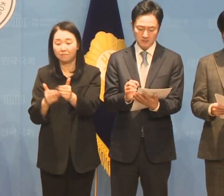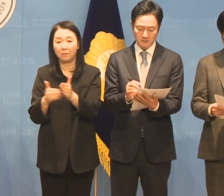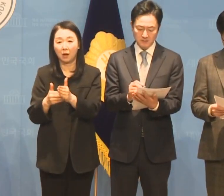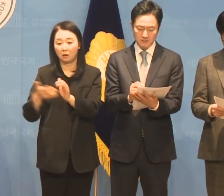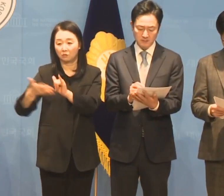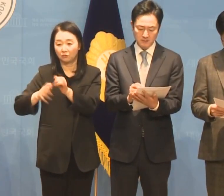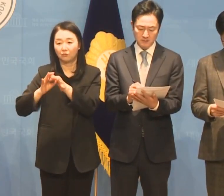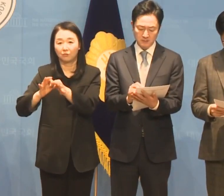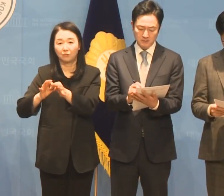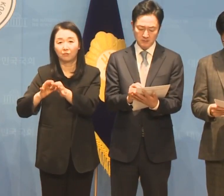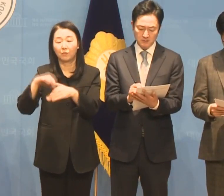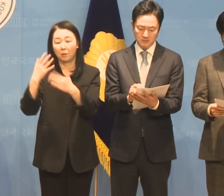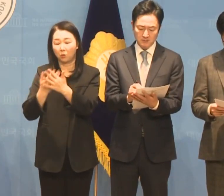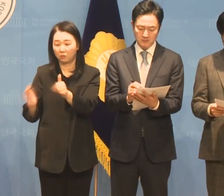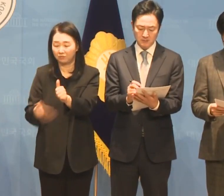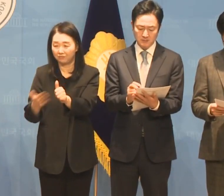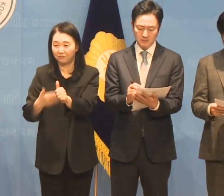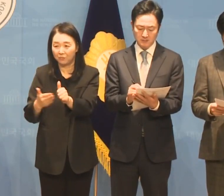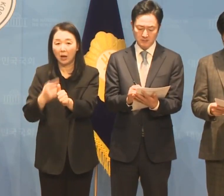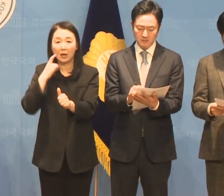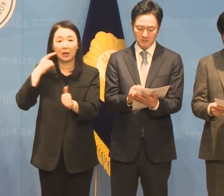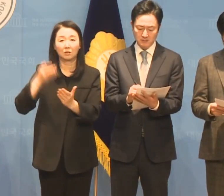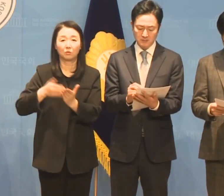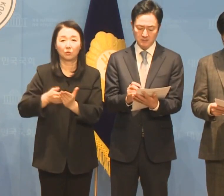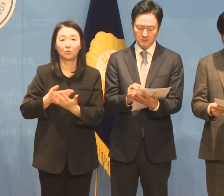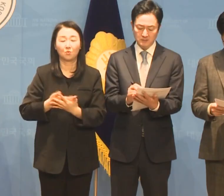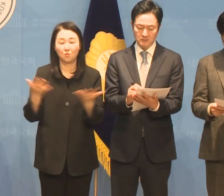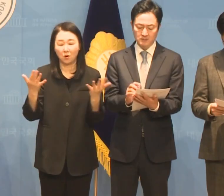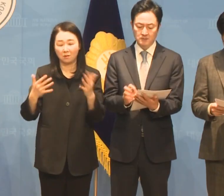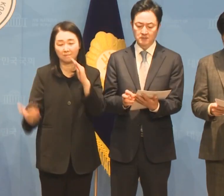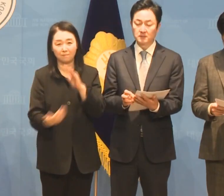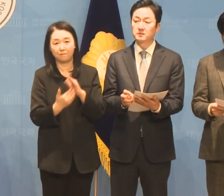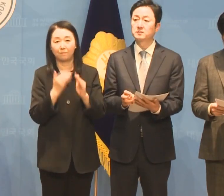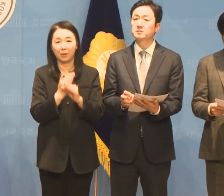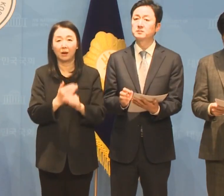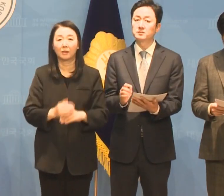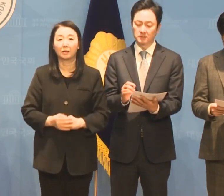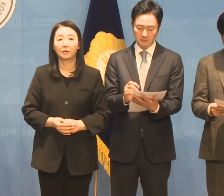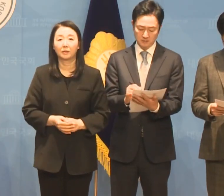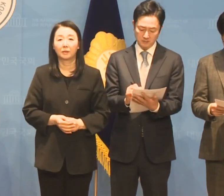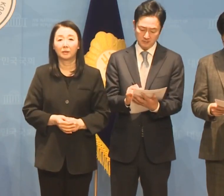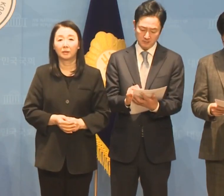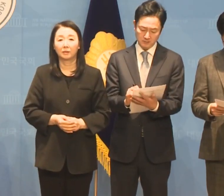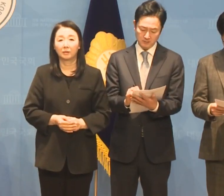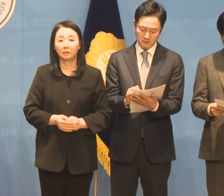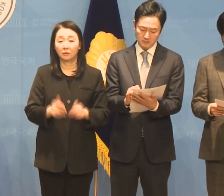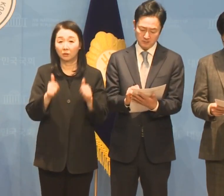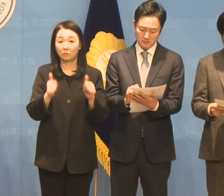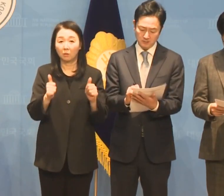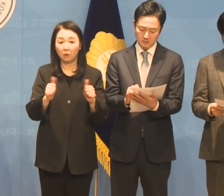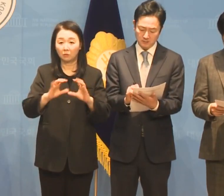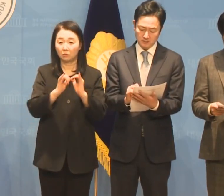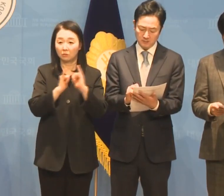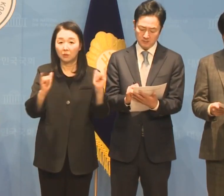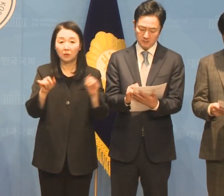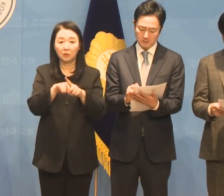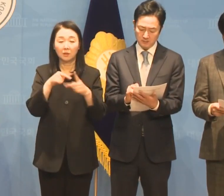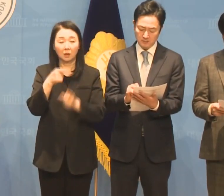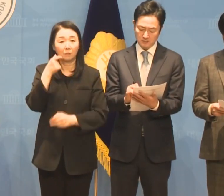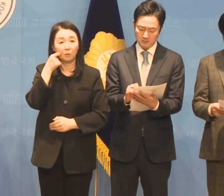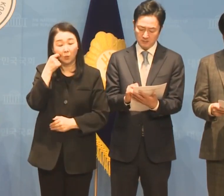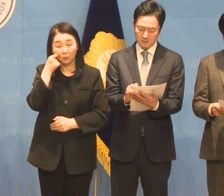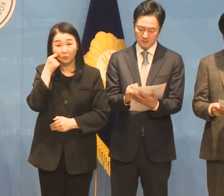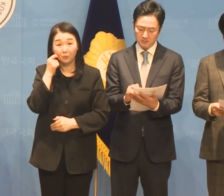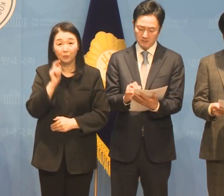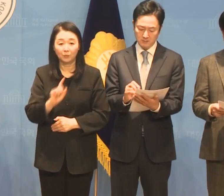내란 선전, 선동 및 가짜뉴스 유포가 극에 달한 상황입니다. 심지어 법원은 국민들이 전혀 이해할 수 없는